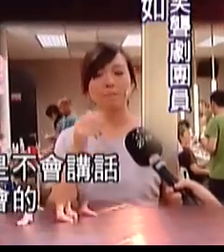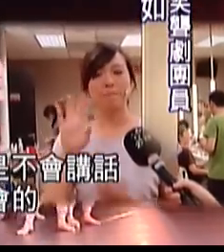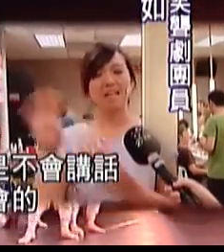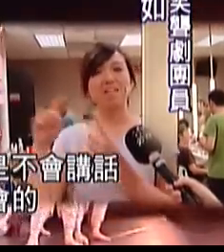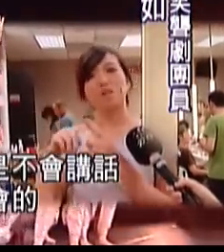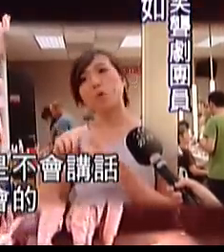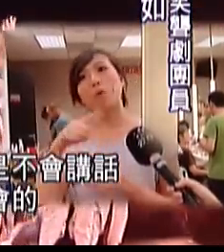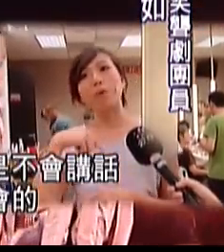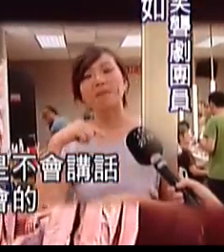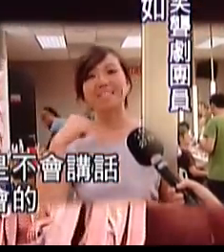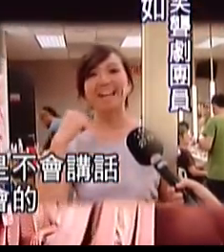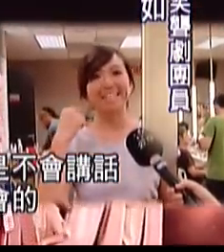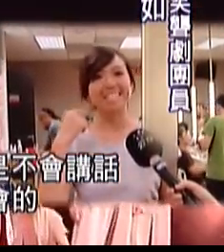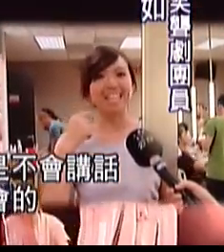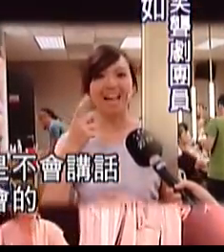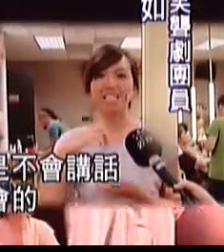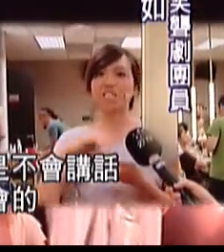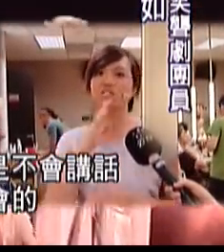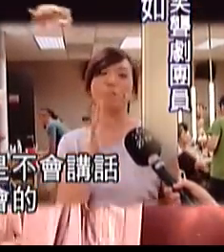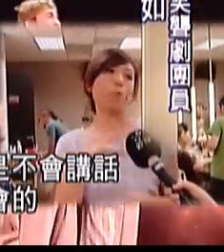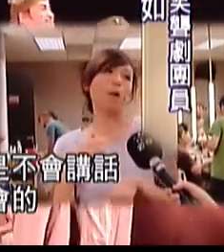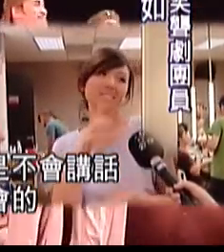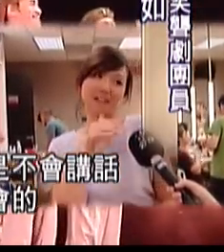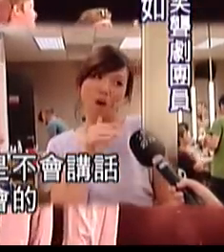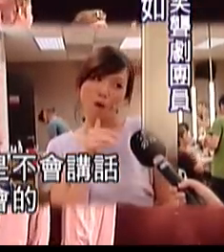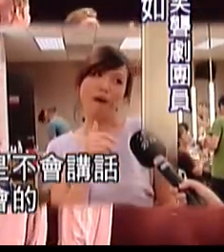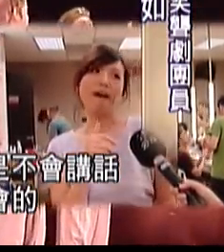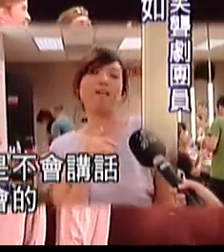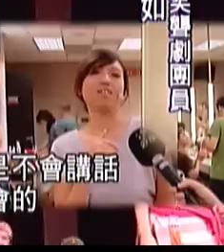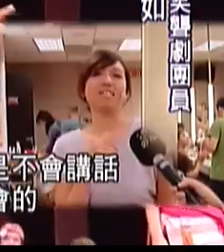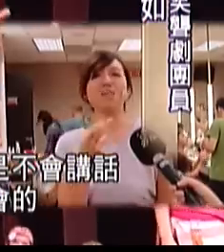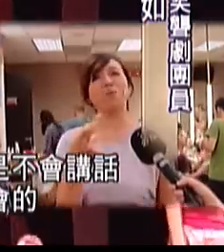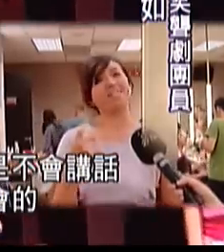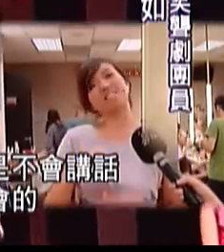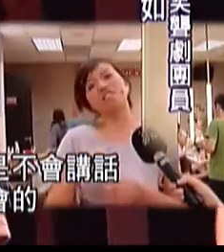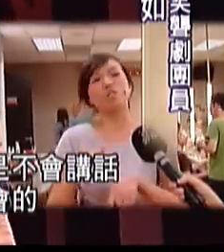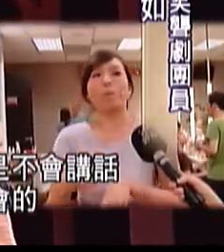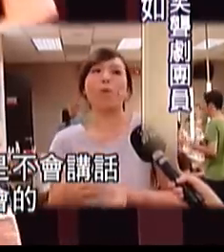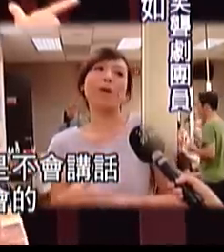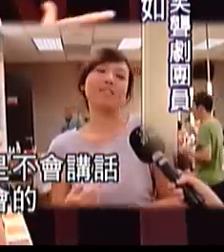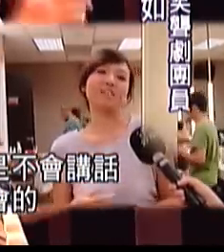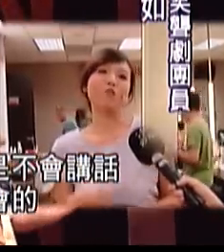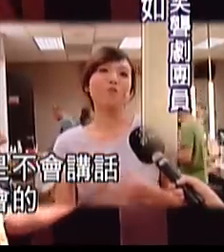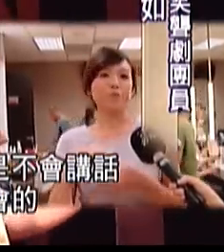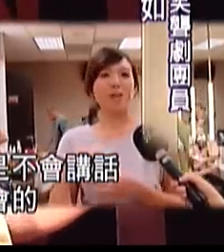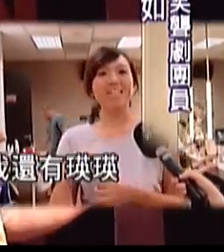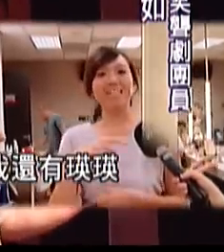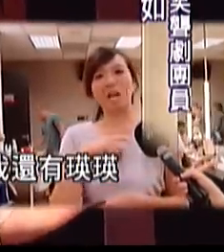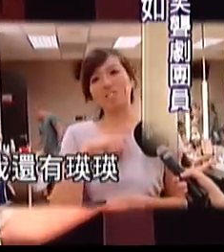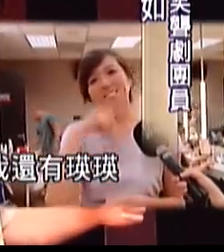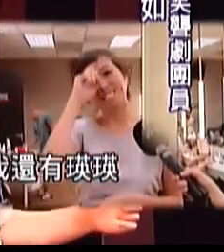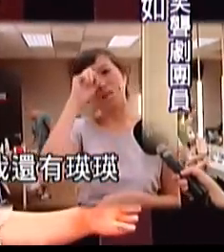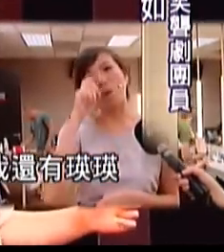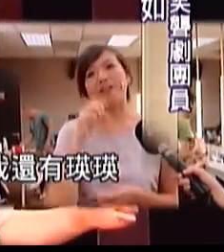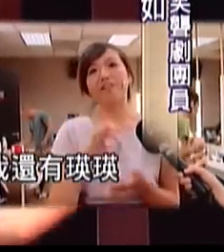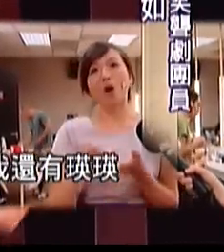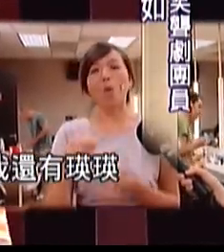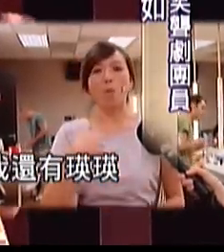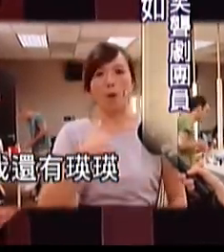别人对我们的印象一定是不会讲话，因为一定是不会的，所以老师希望有我，